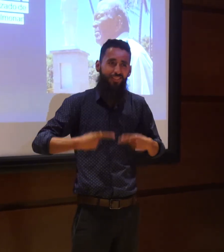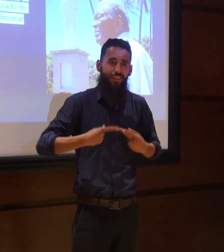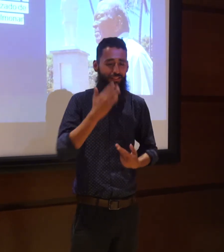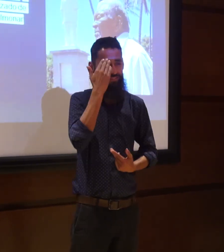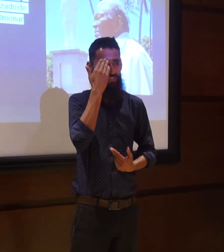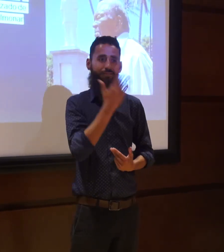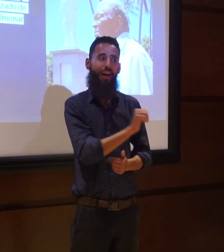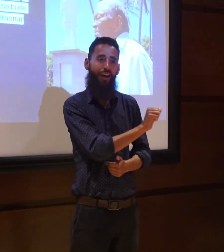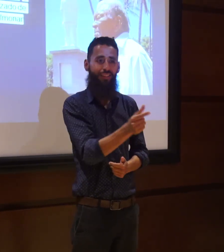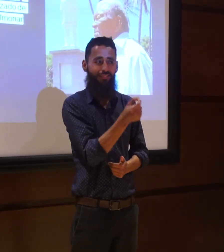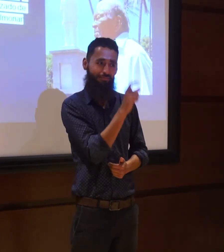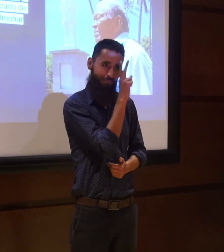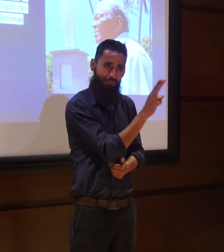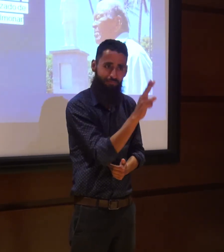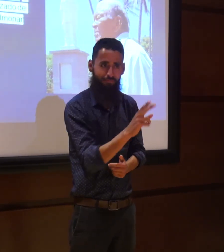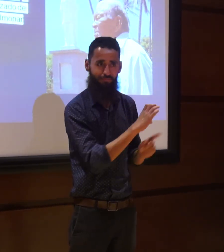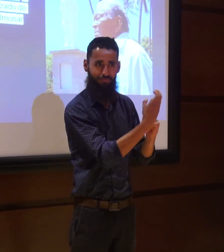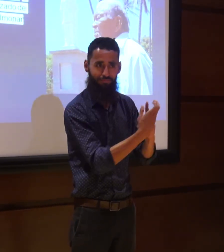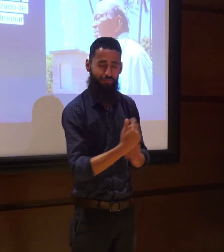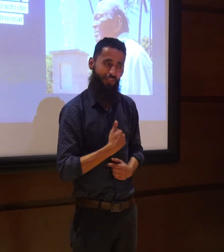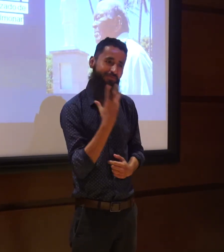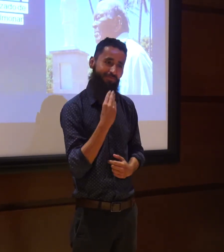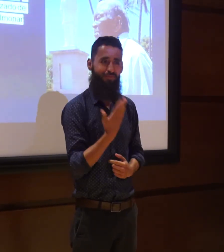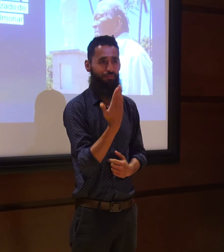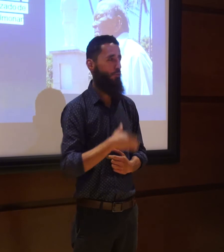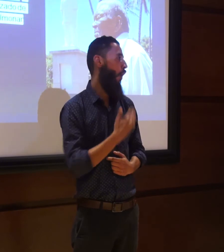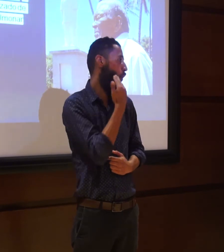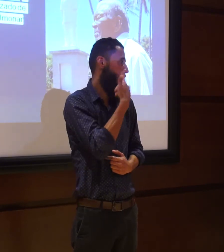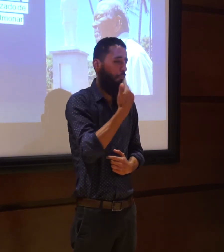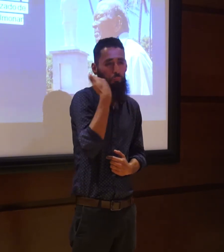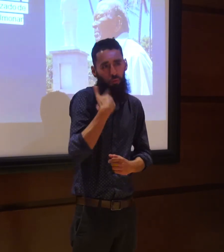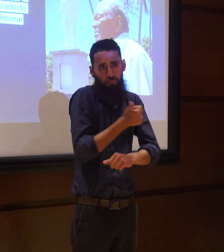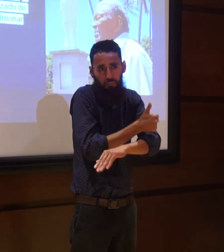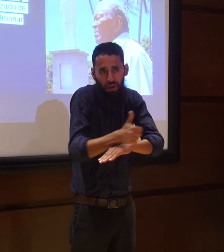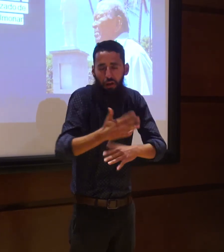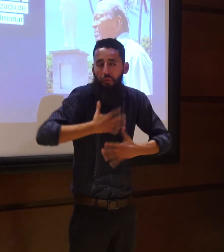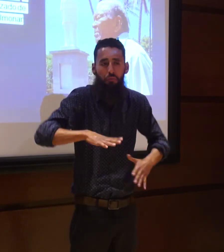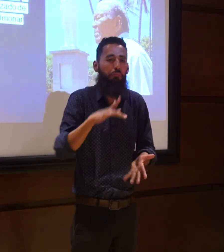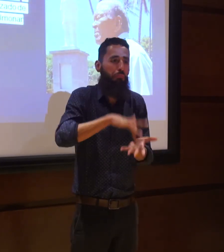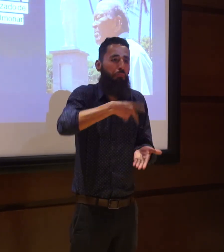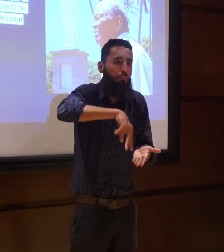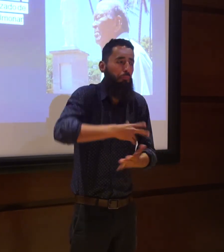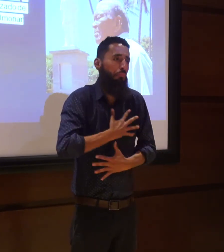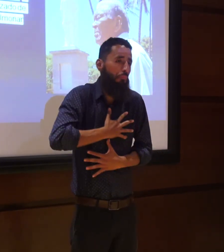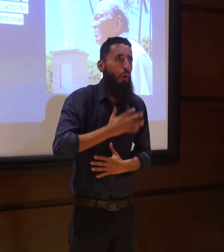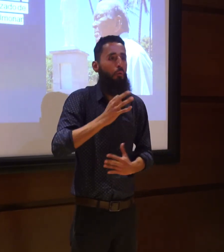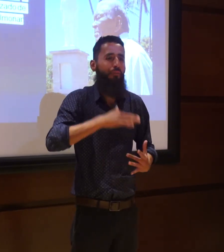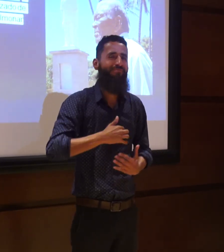vida y el arraigo cultural que tenían estas personas, además muy respetables. Creo que cuando